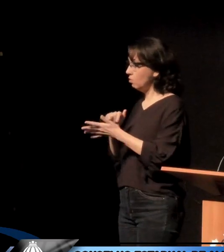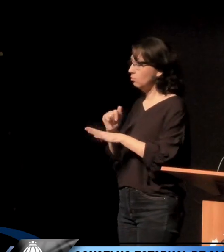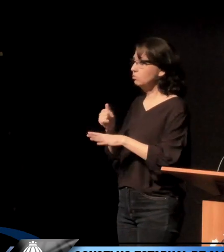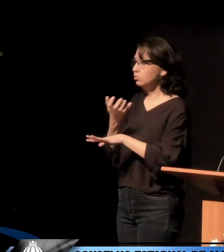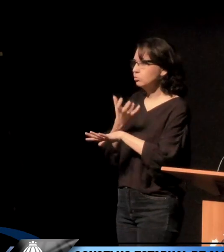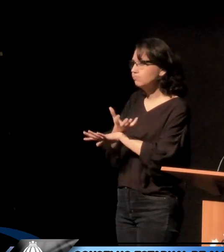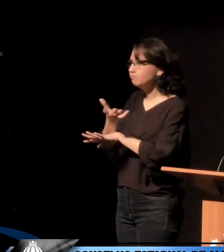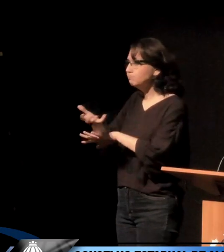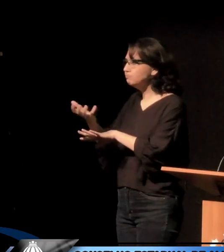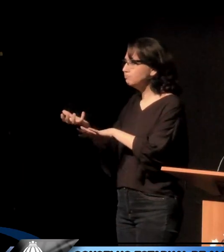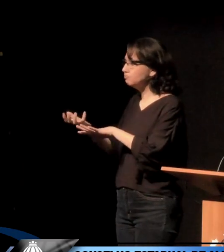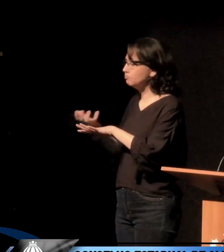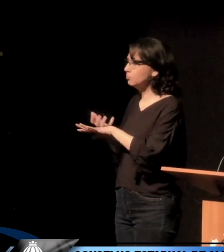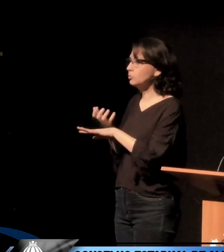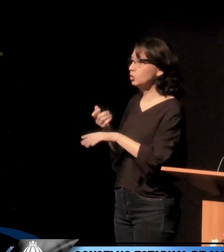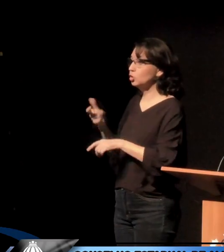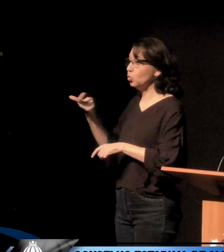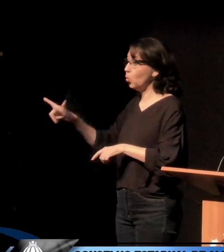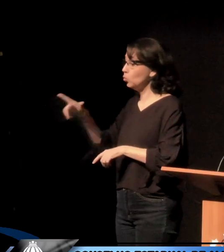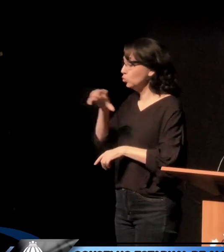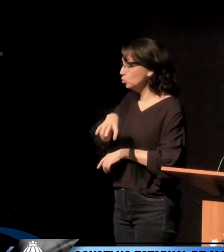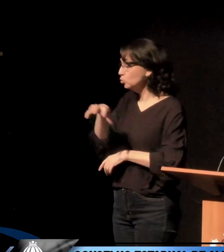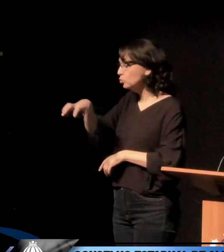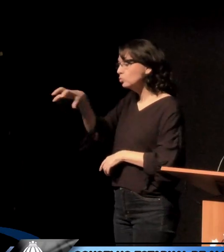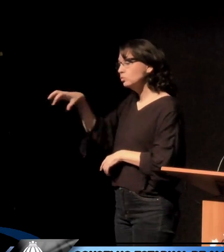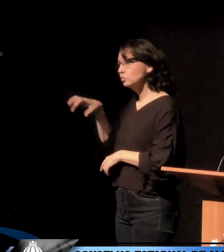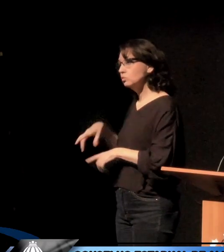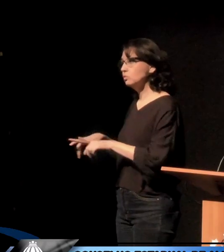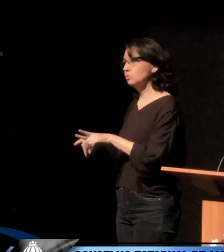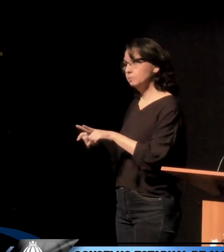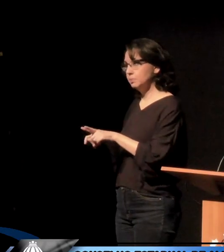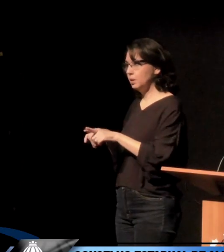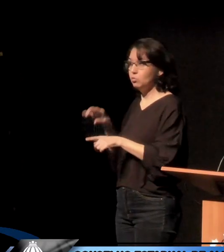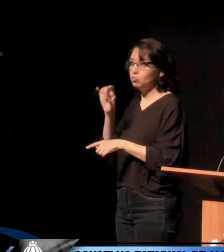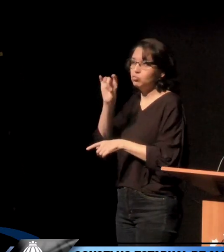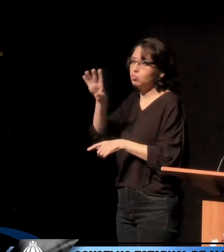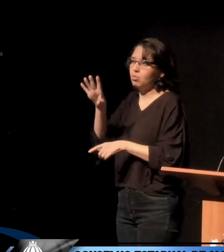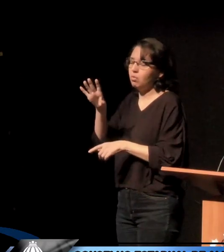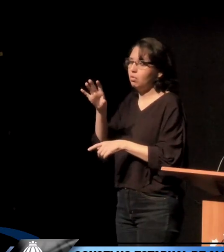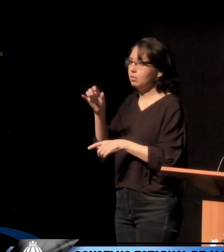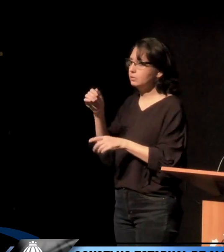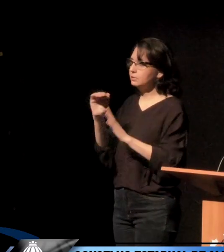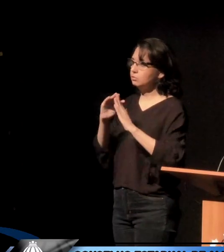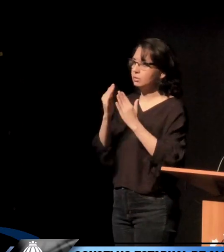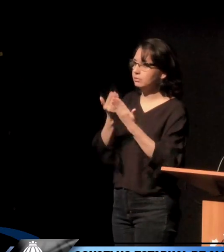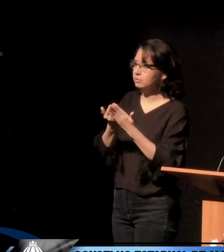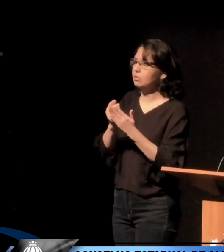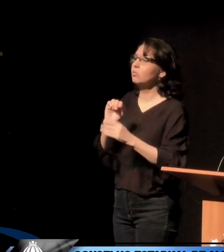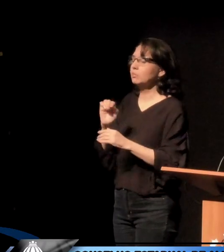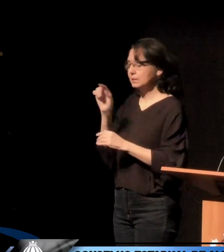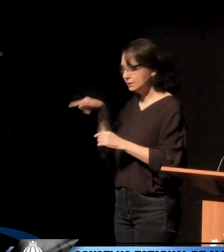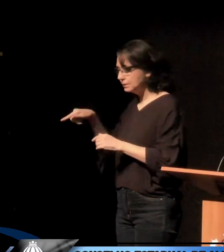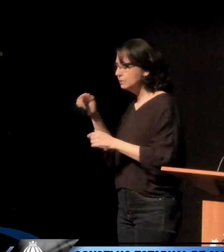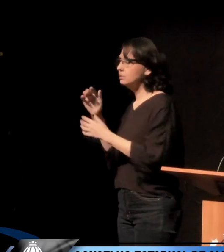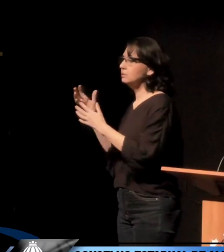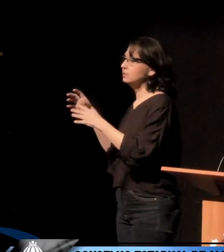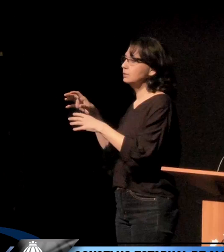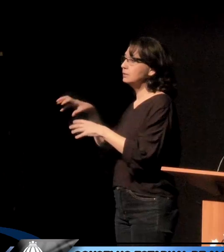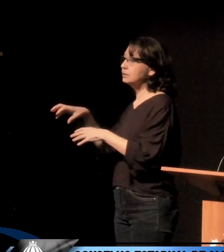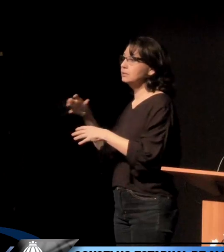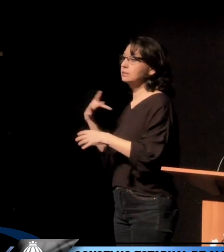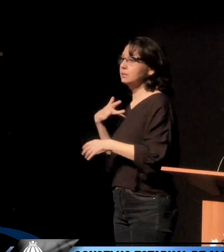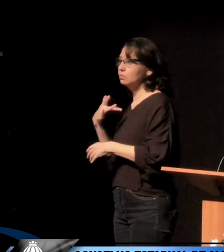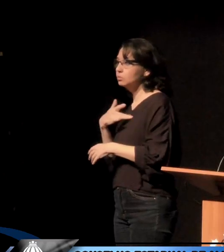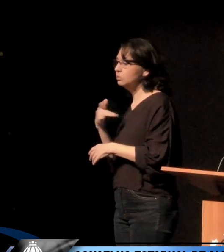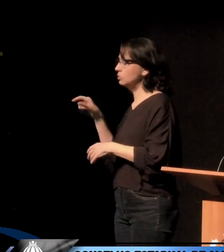e com outros setores também para além de educação né saúde assistência ao meio ambiente